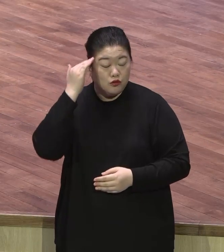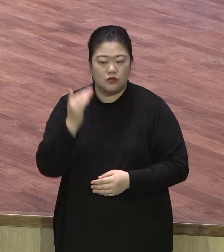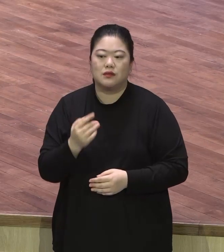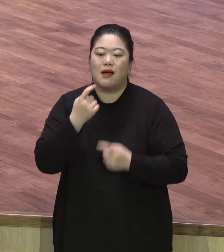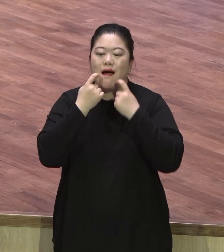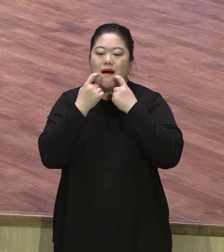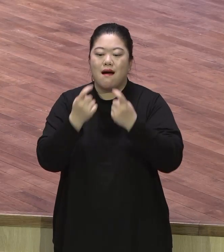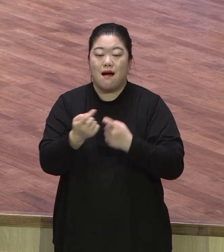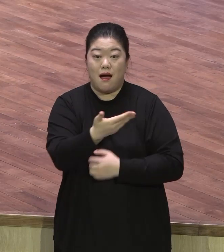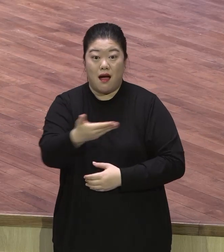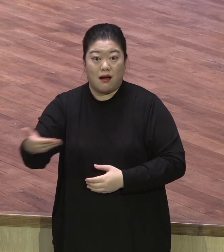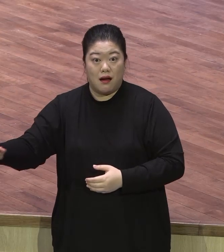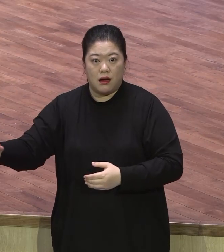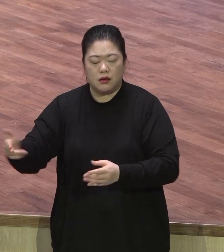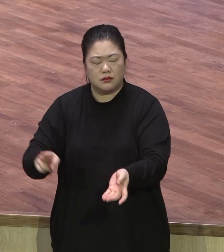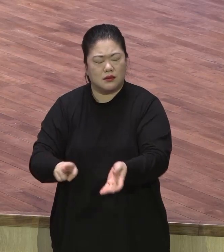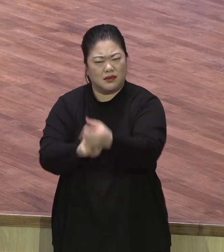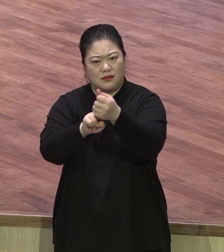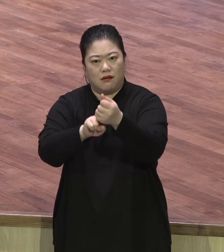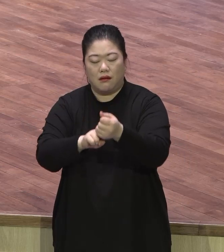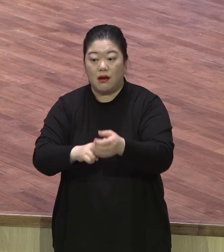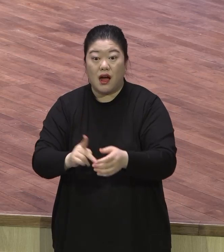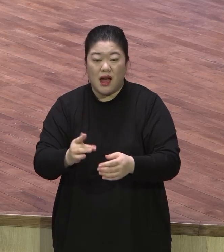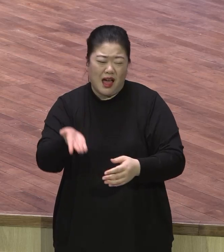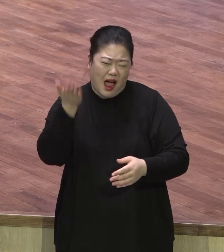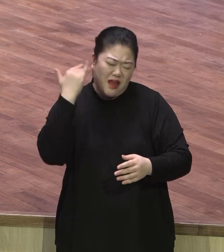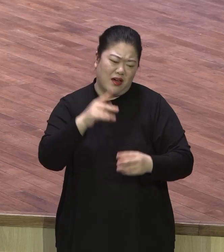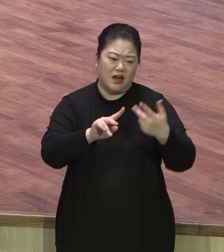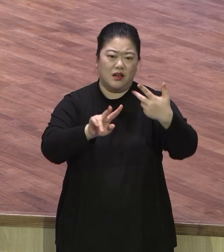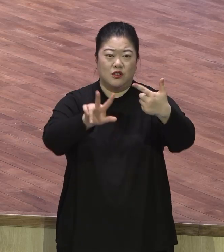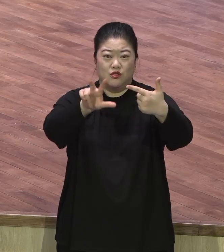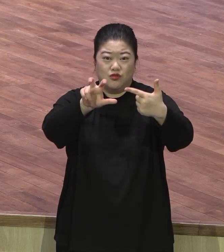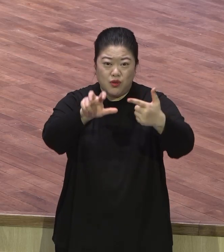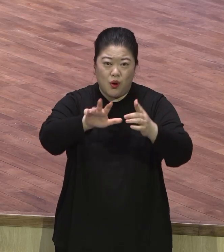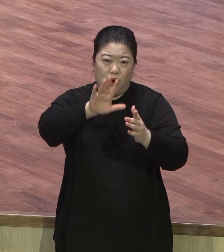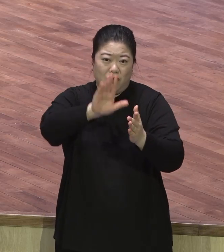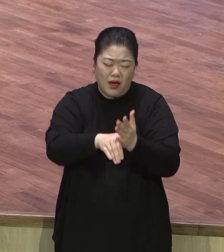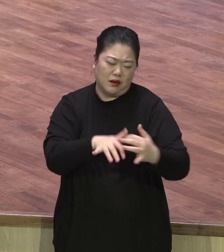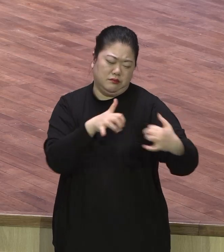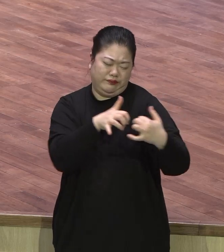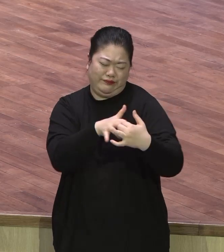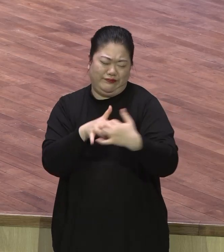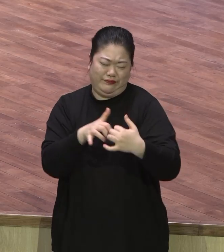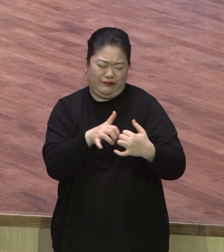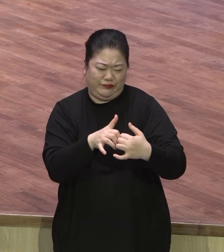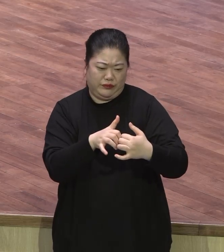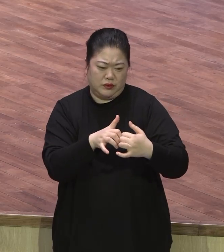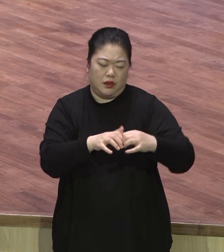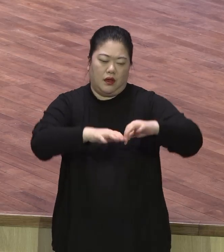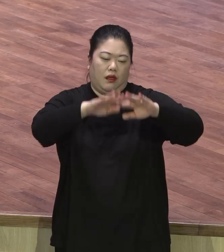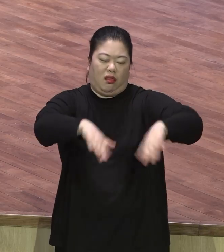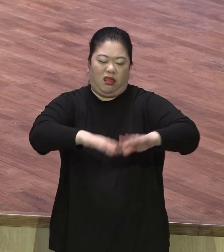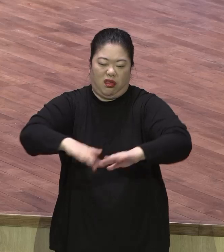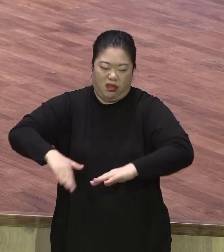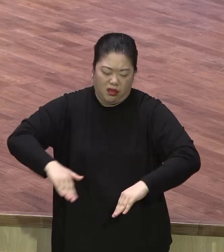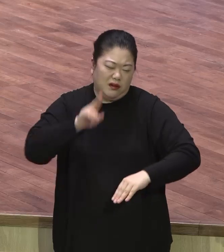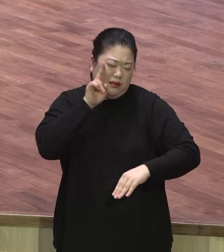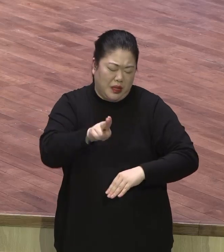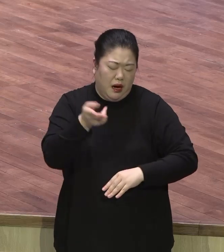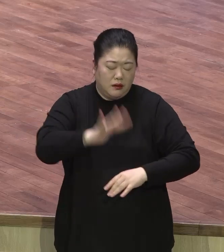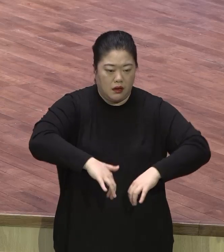뭐 인터넷이도 말할 것도 없고 한국 교회가 그 짧은 시기에 세계 제2위 미국